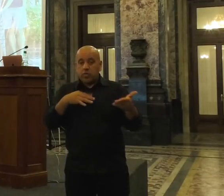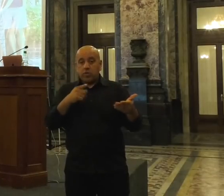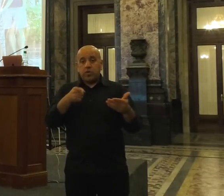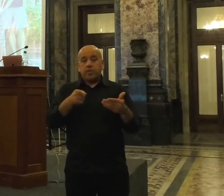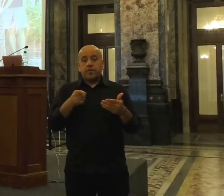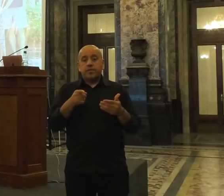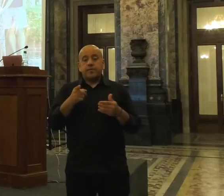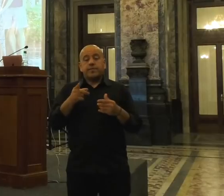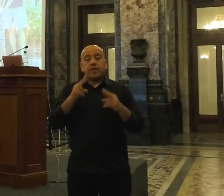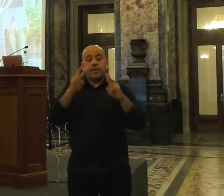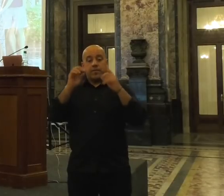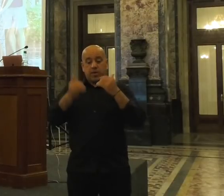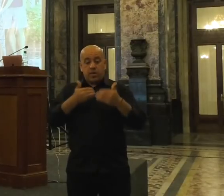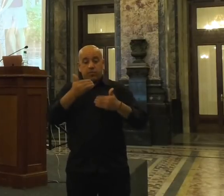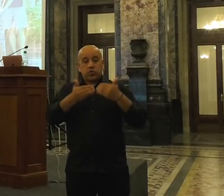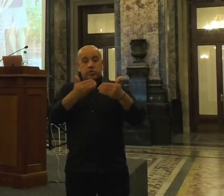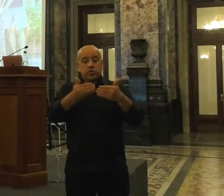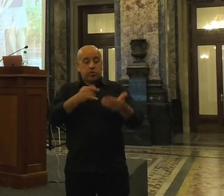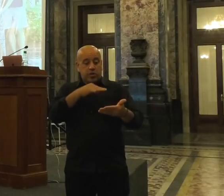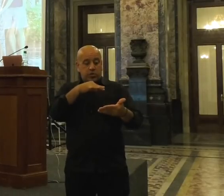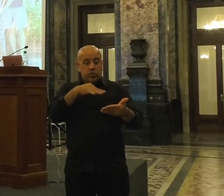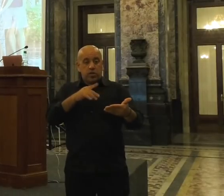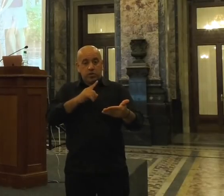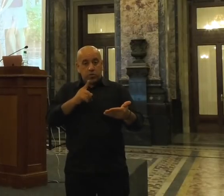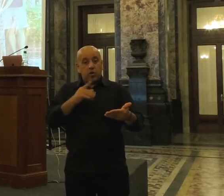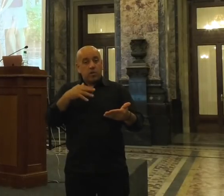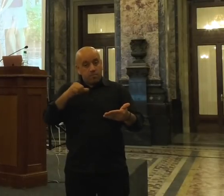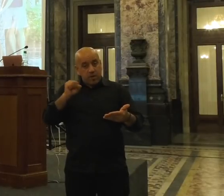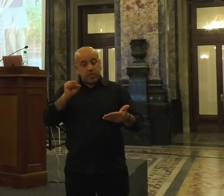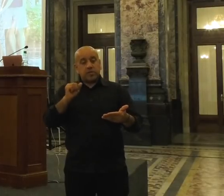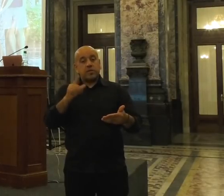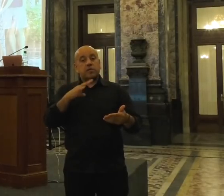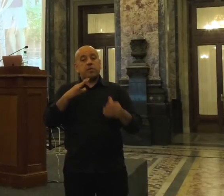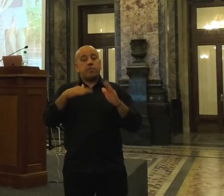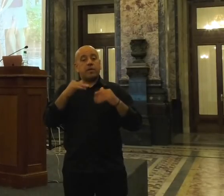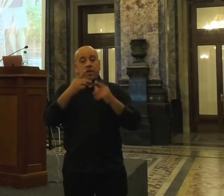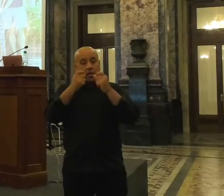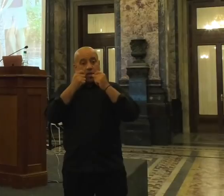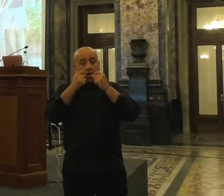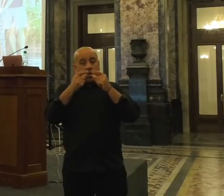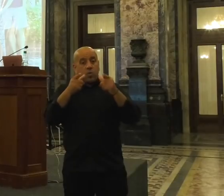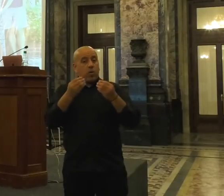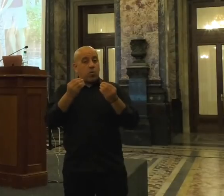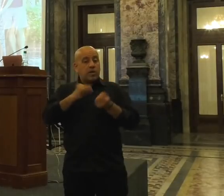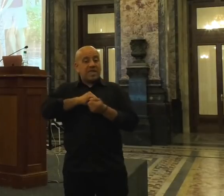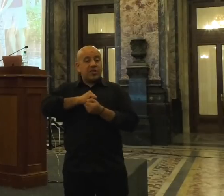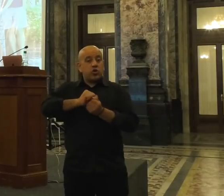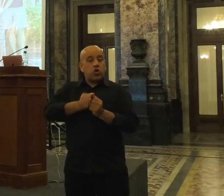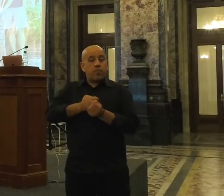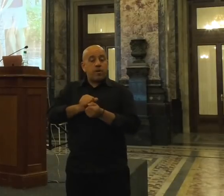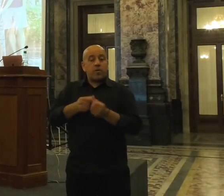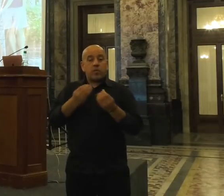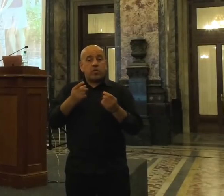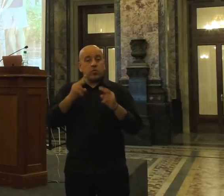solo los procesos básicos de lectura, sino, por ejemplo, dependiendo del idioma que hablamos, vamos a pasar más a un